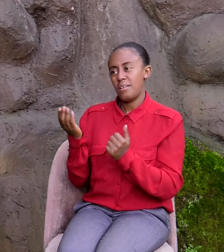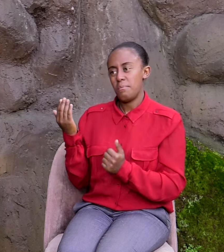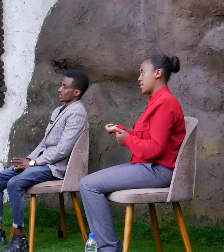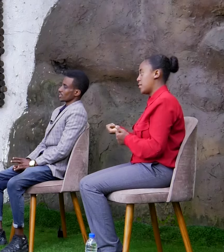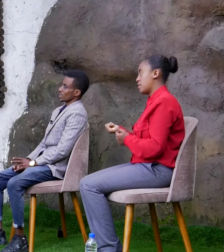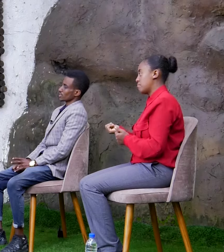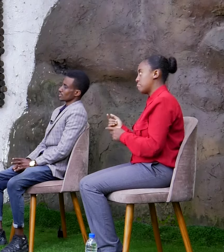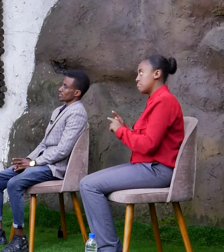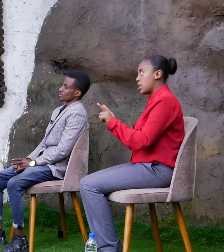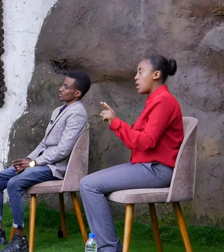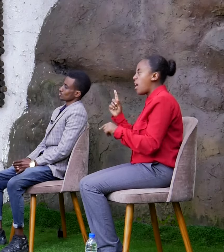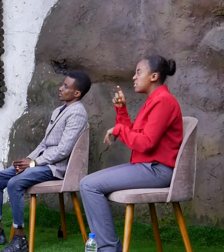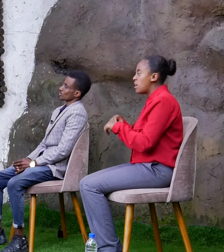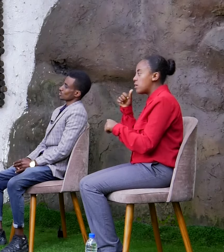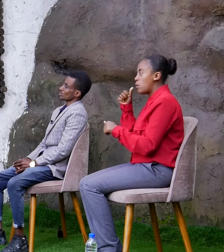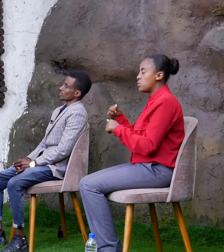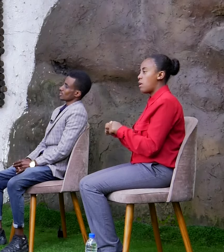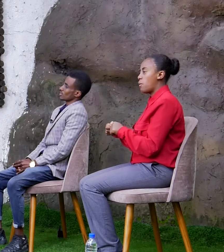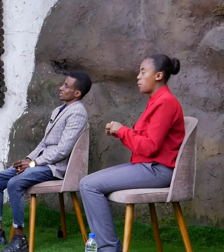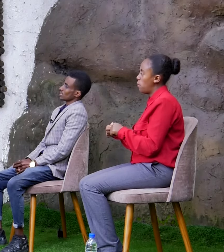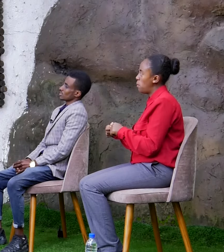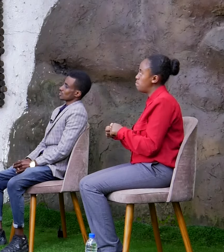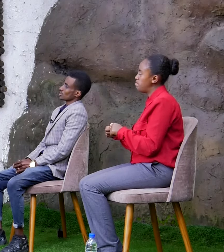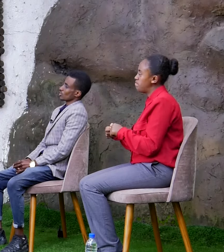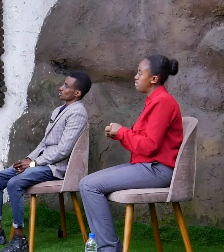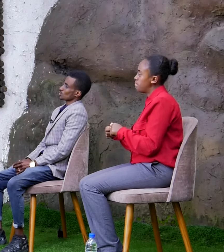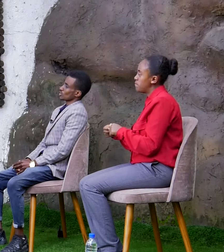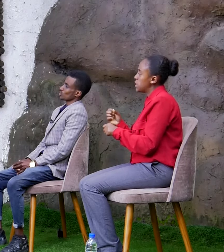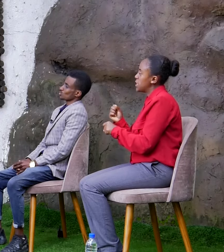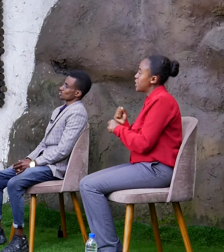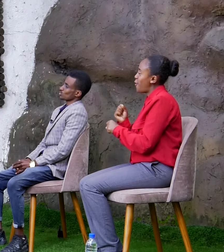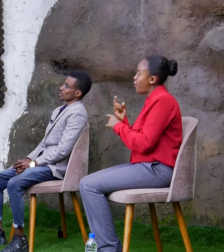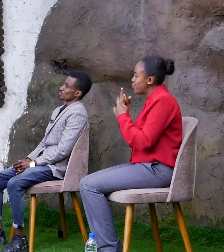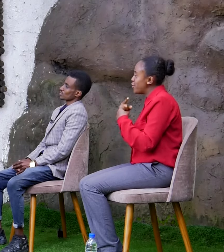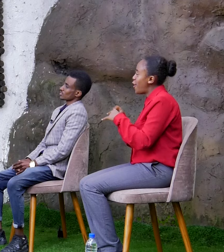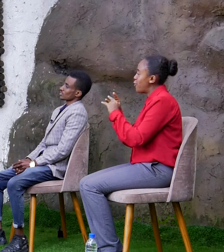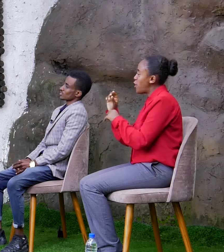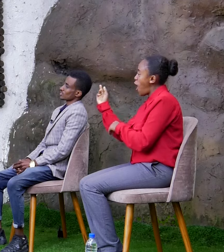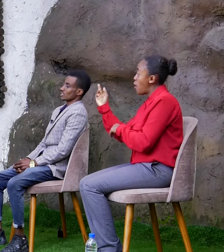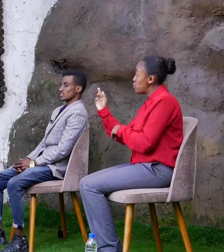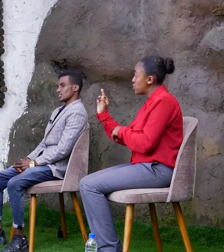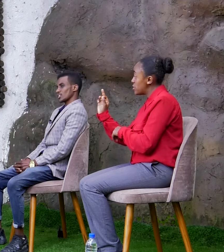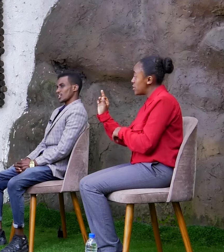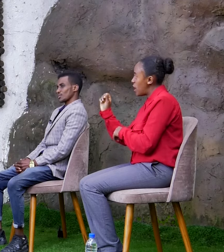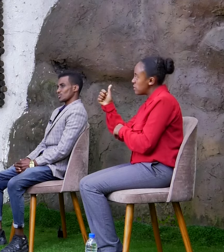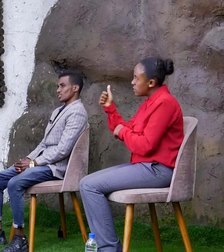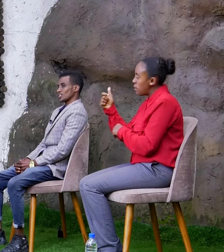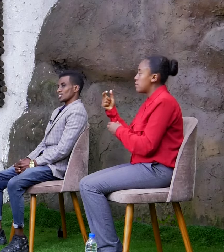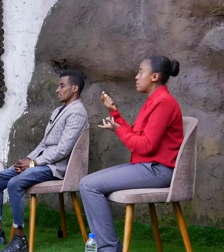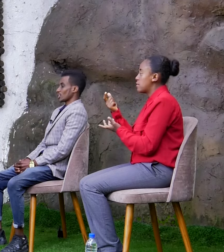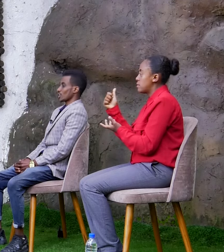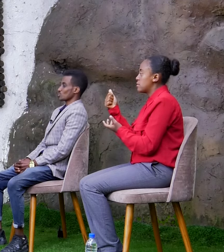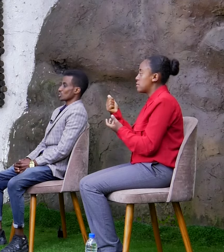ህይወት። በተለይ አንድ ጊዜ አስታውሳለሁ የሰራኋቸው ዜናዎች ሁሉ ሐሙስ 10 ሰዓት